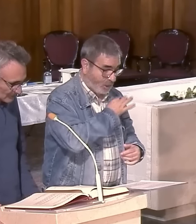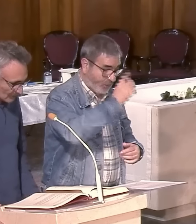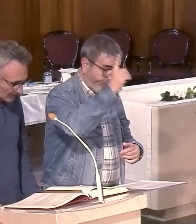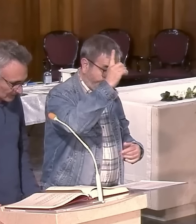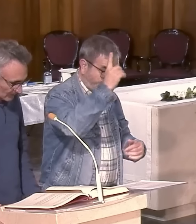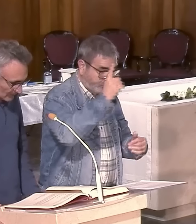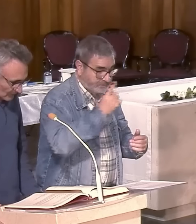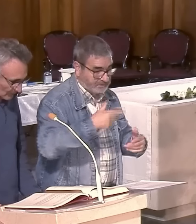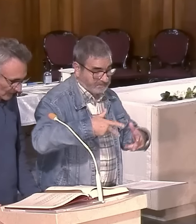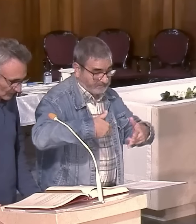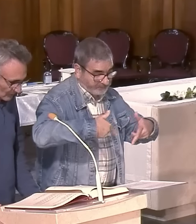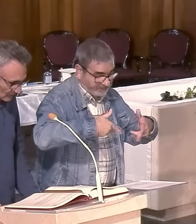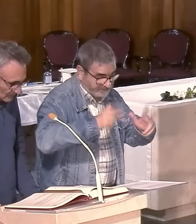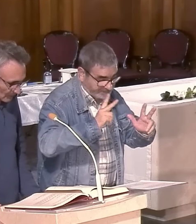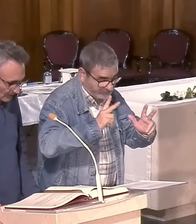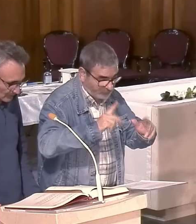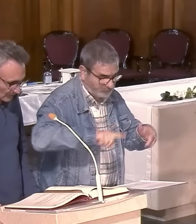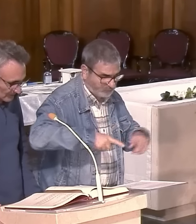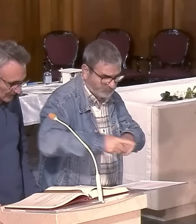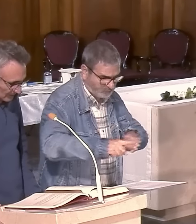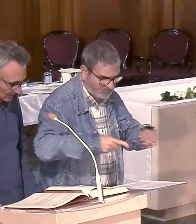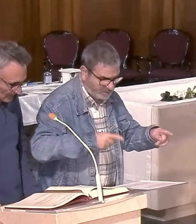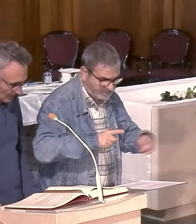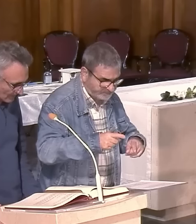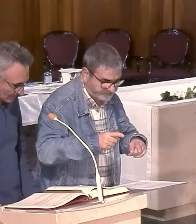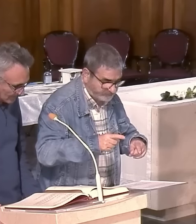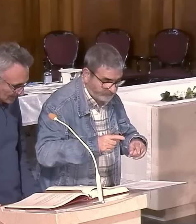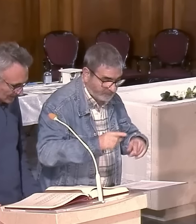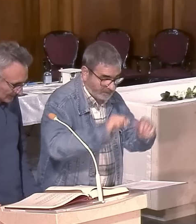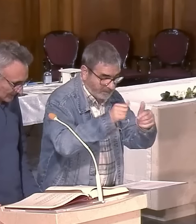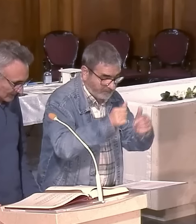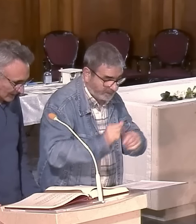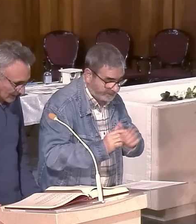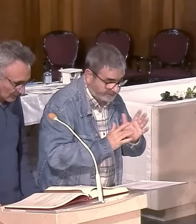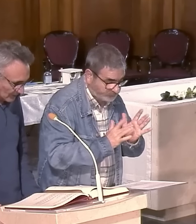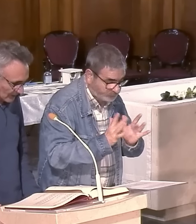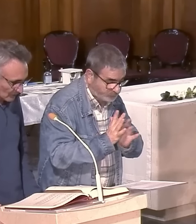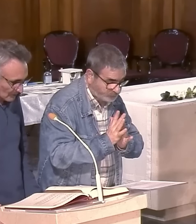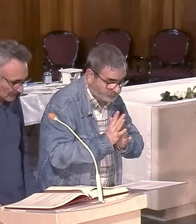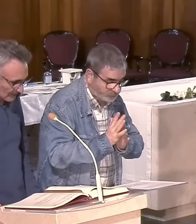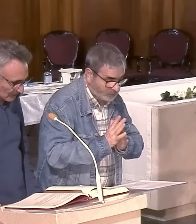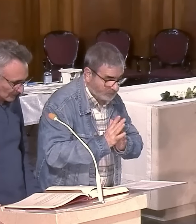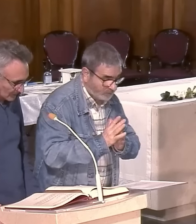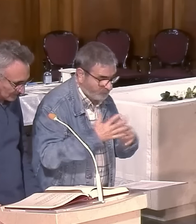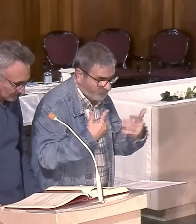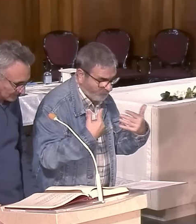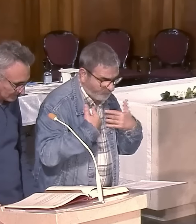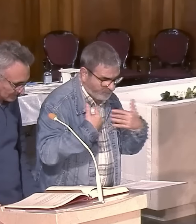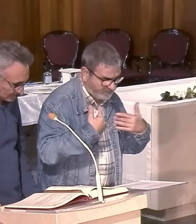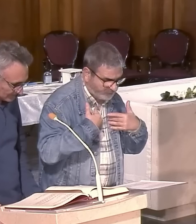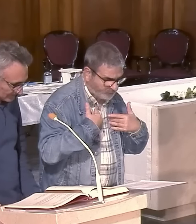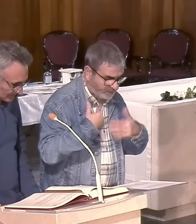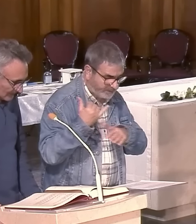El Señor quiso triunfarlo con el sufrimiento y entregar su vida como expiación.